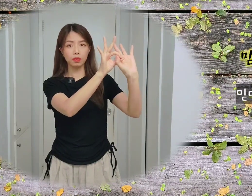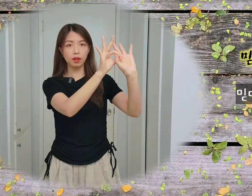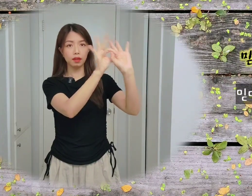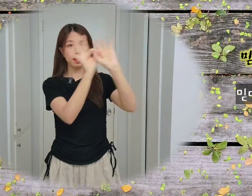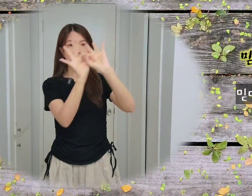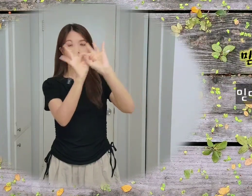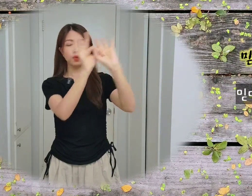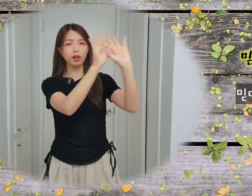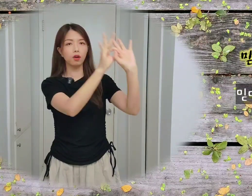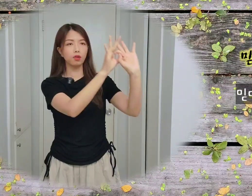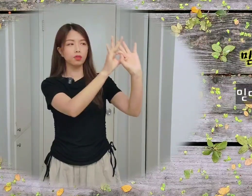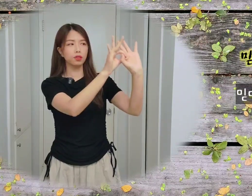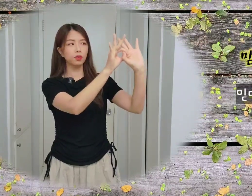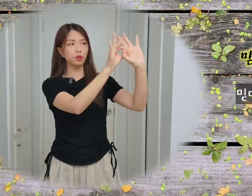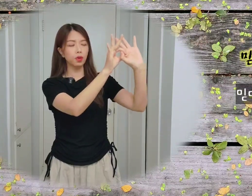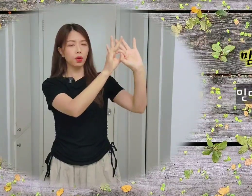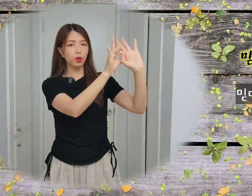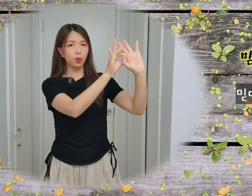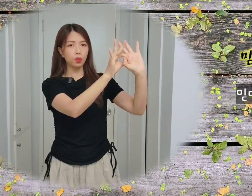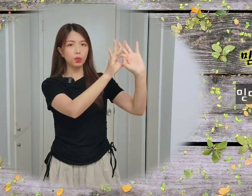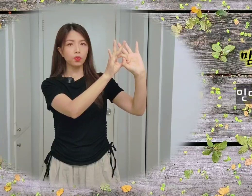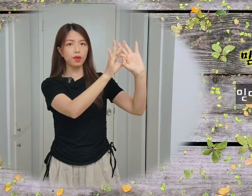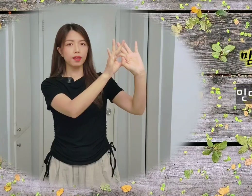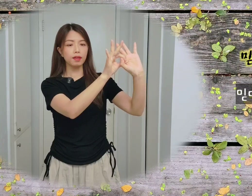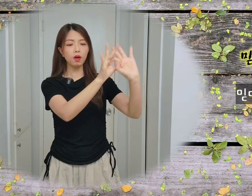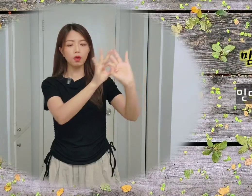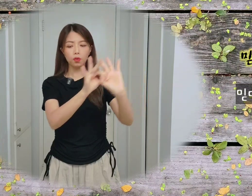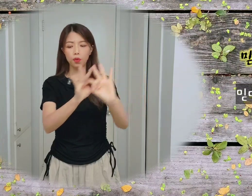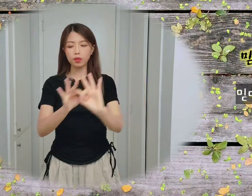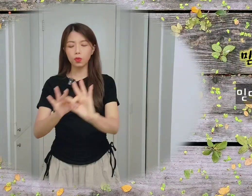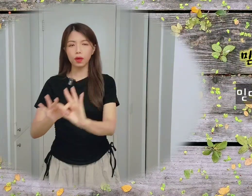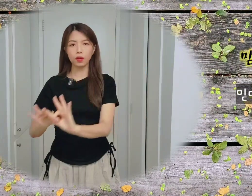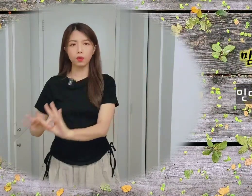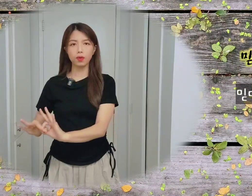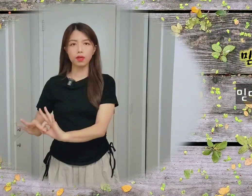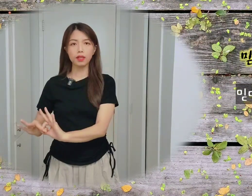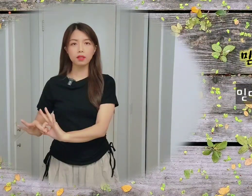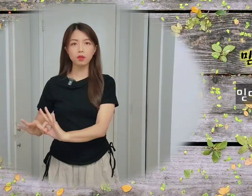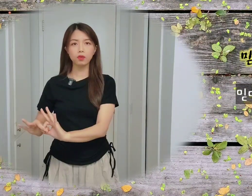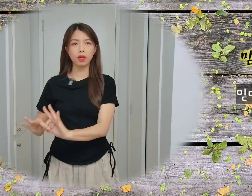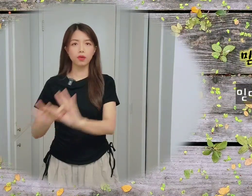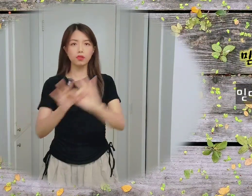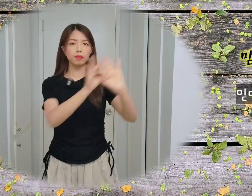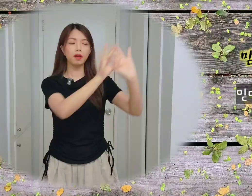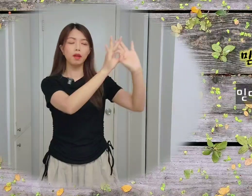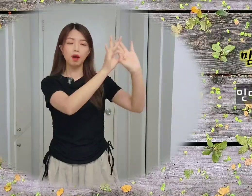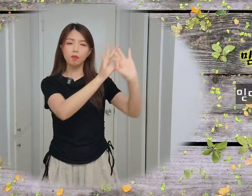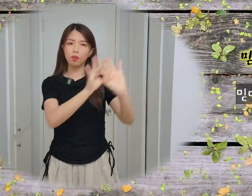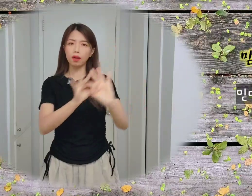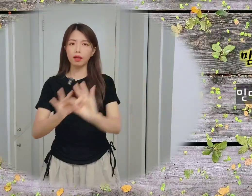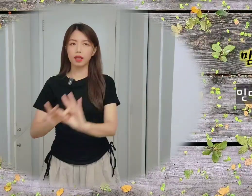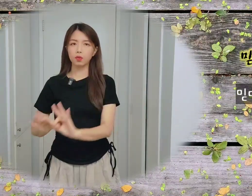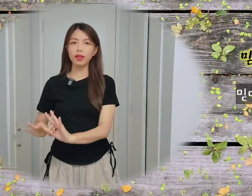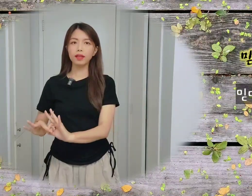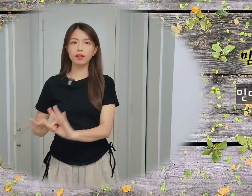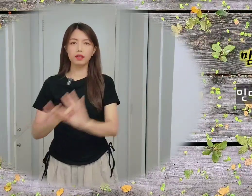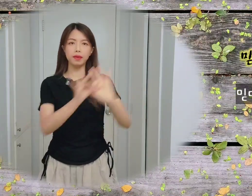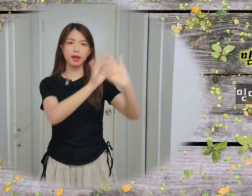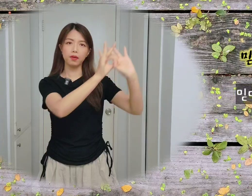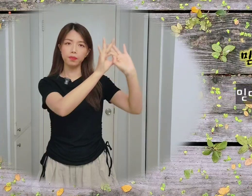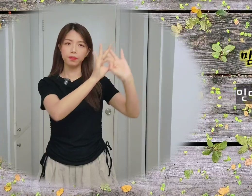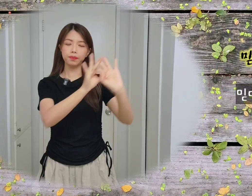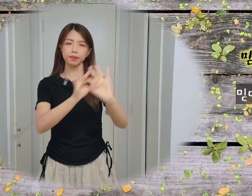엄지검지를 동그랗게 고리를 걸어주시고 오른쪽 위에서 왼쪽 아래로 사선으로 내려와 주시면 뭔가 계속